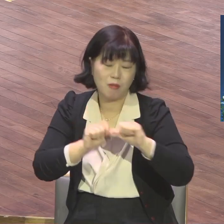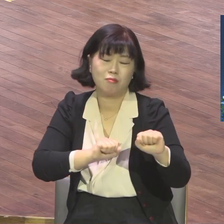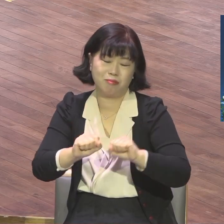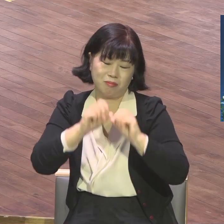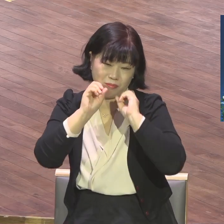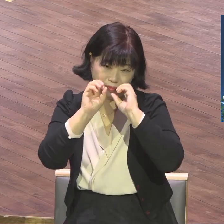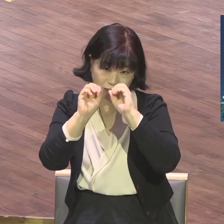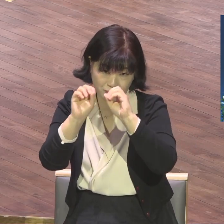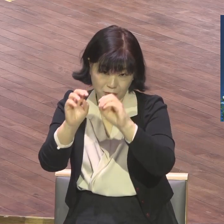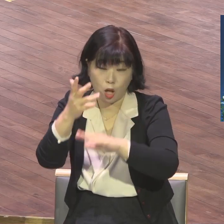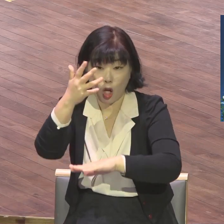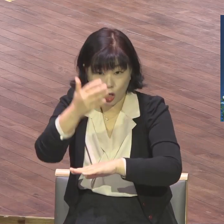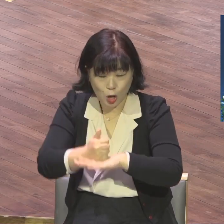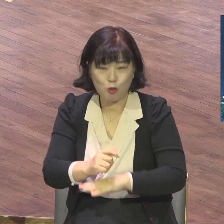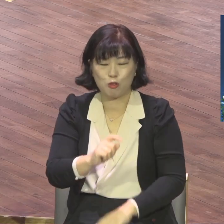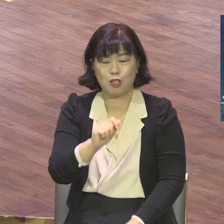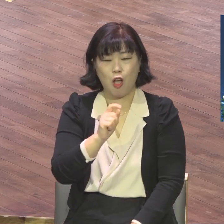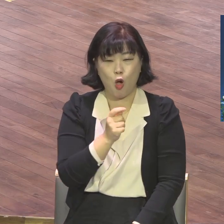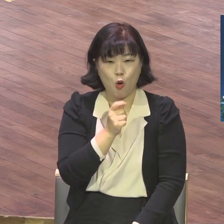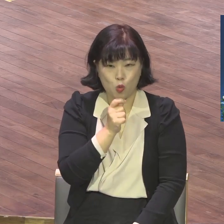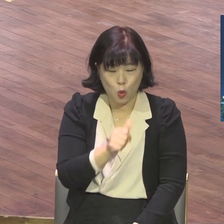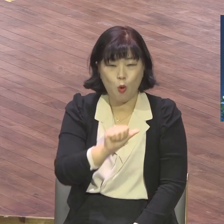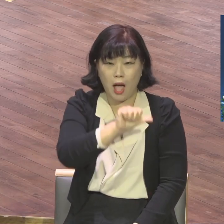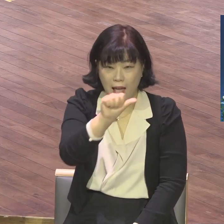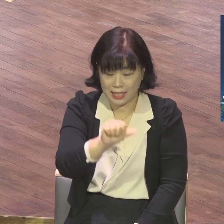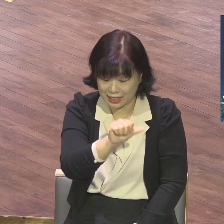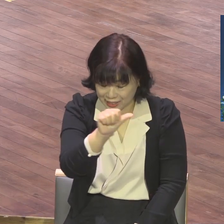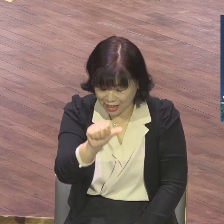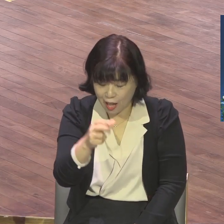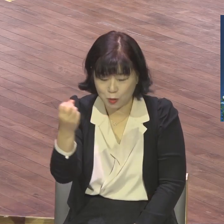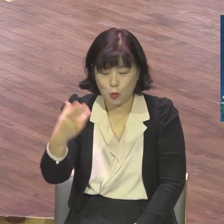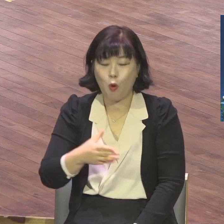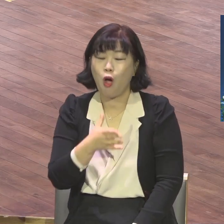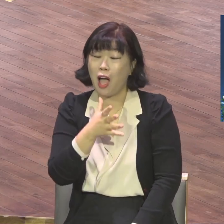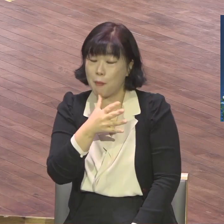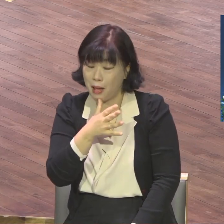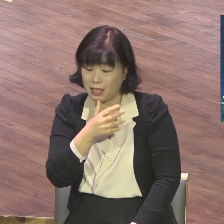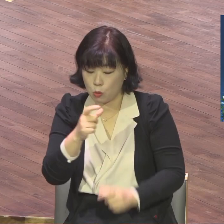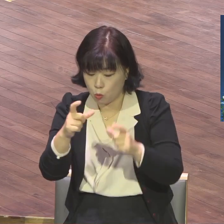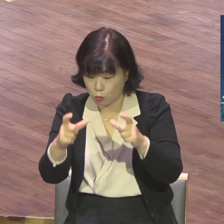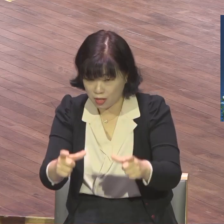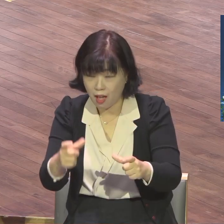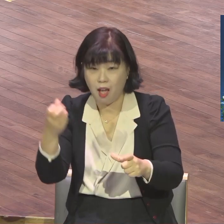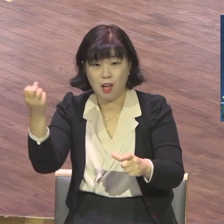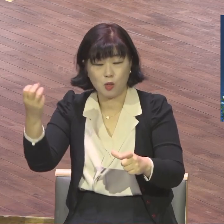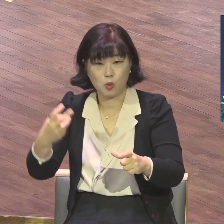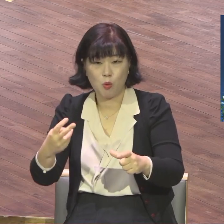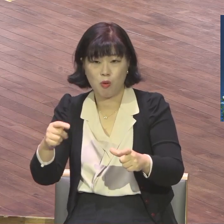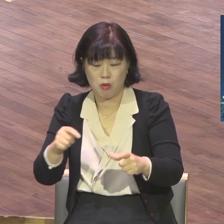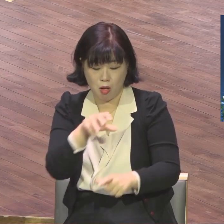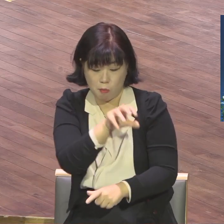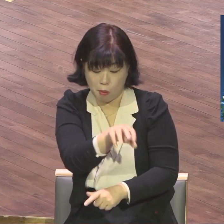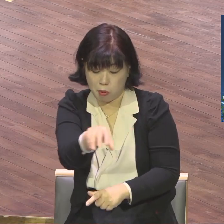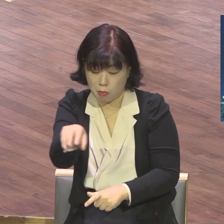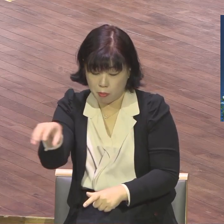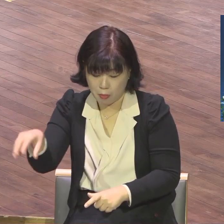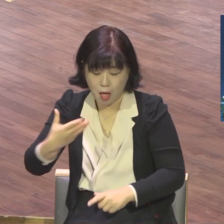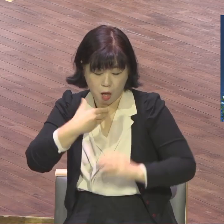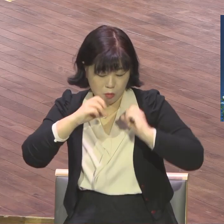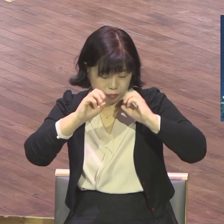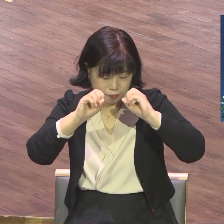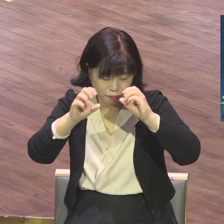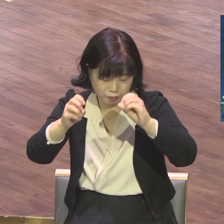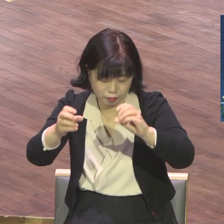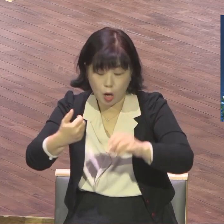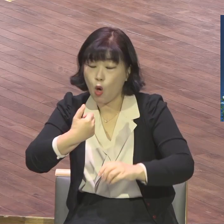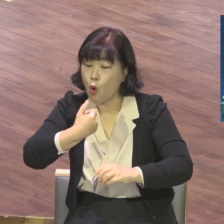소아시아 복음화, 마게도니아 복음화, 로마 복음화, 이 여정에 올인 집중했다. 뭐든지 올인 집중해 답이